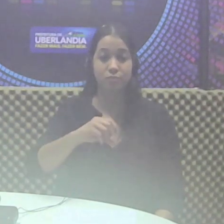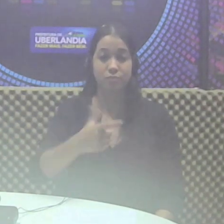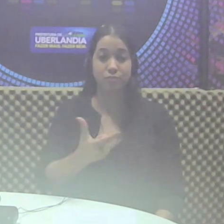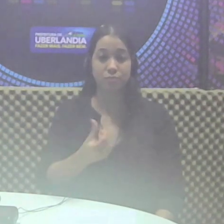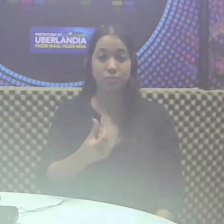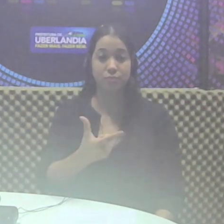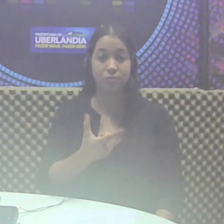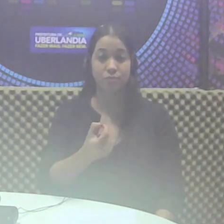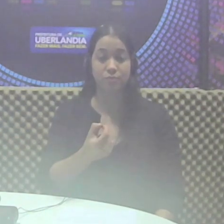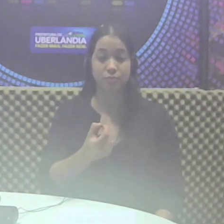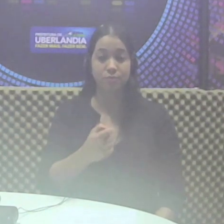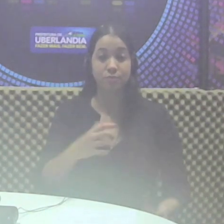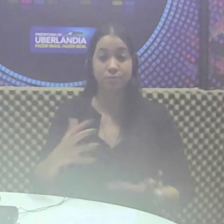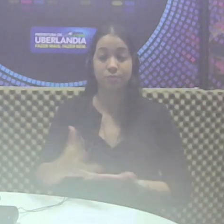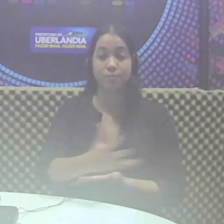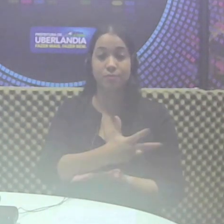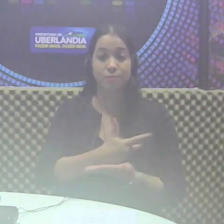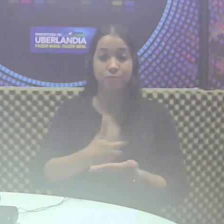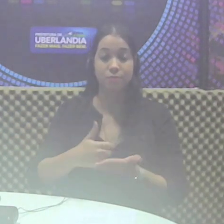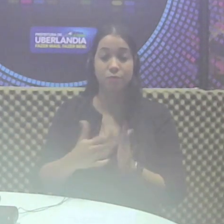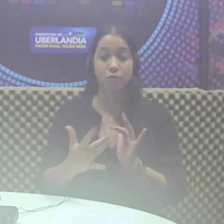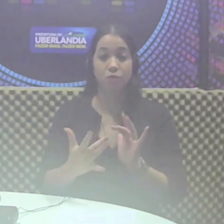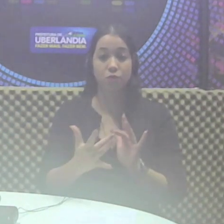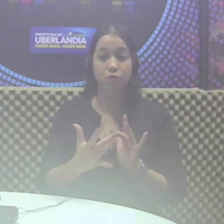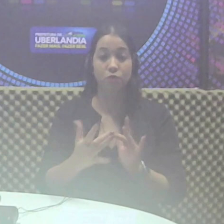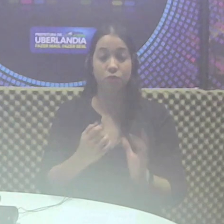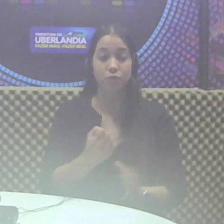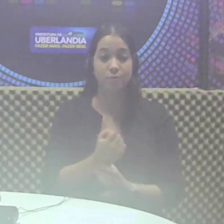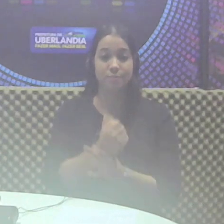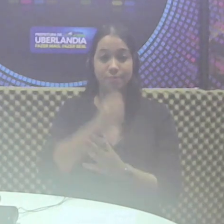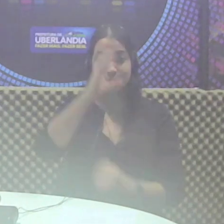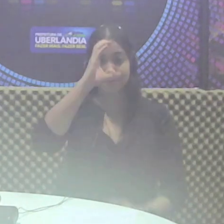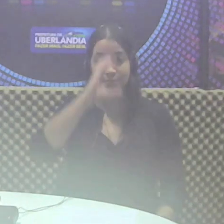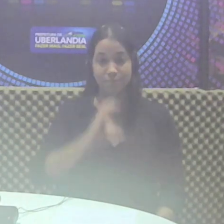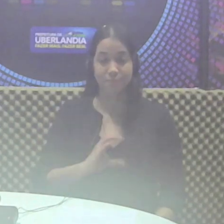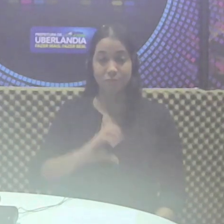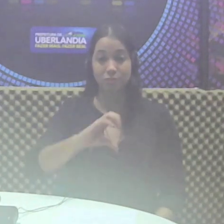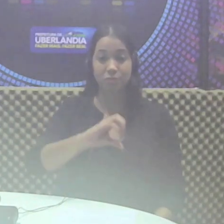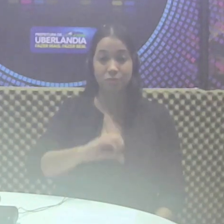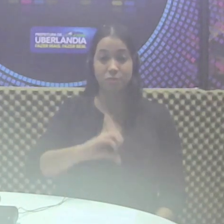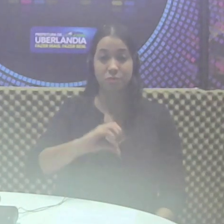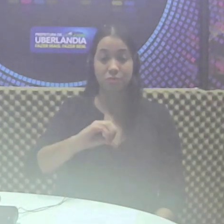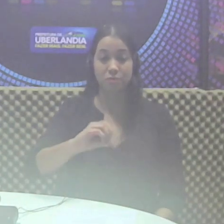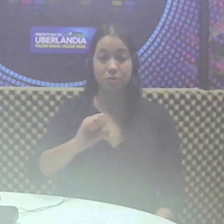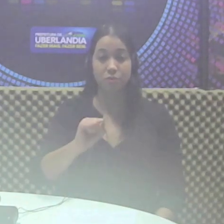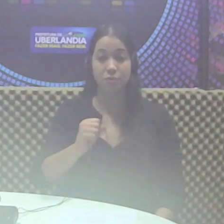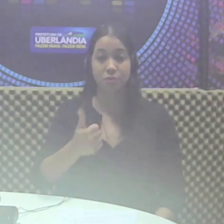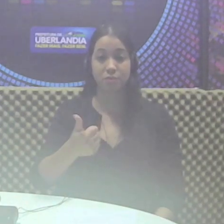3239-2620. E para recolher doações, entre em contato com a Defesa Civil.